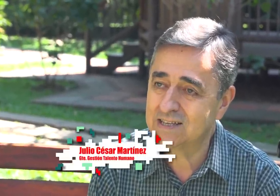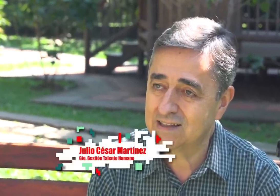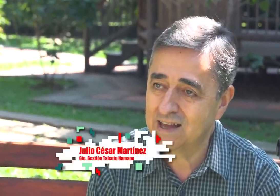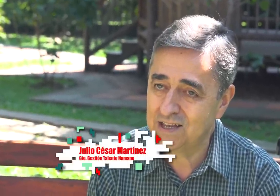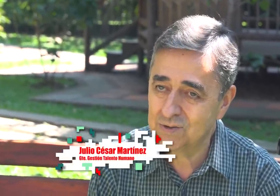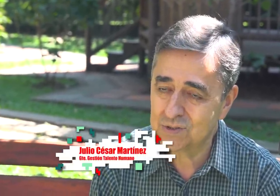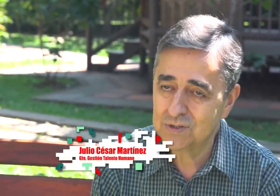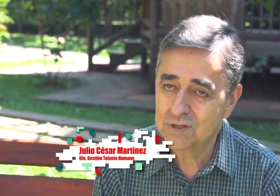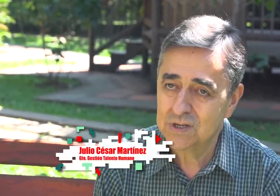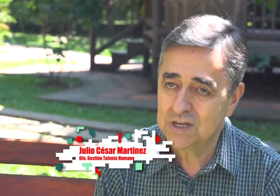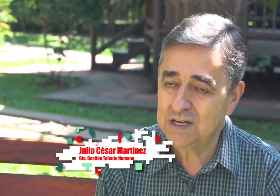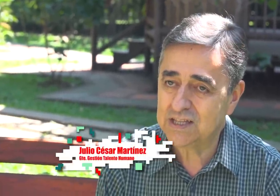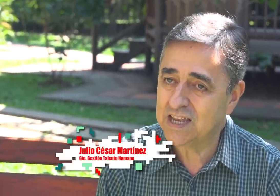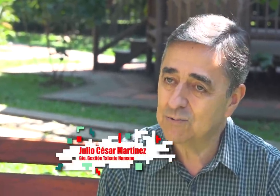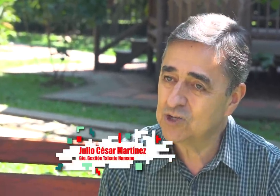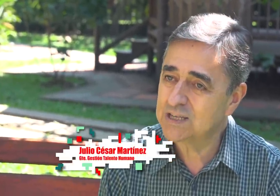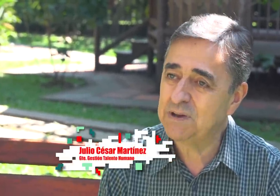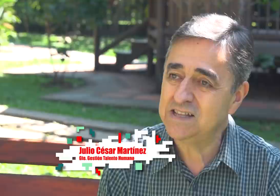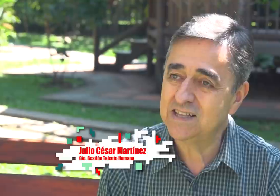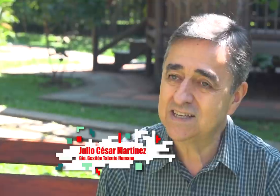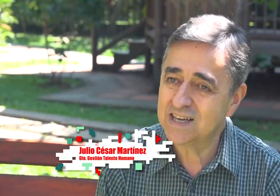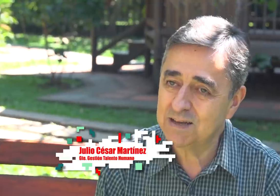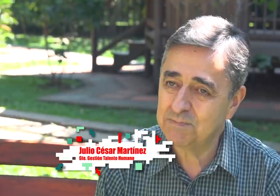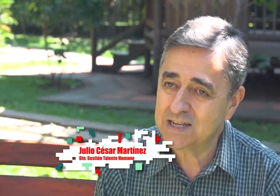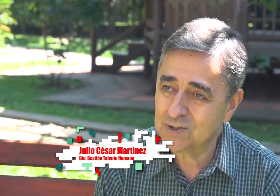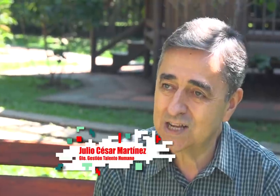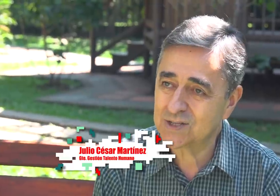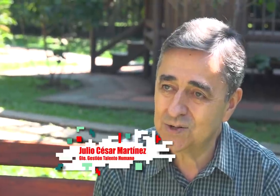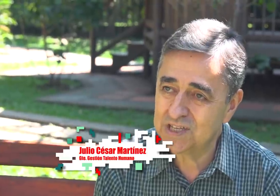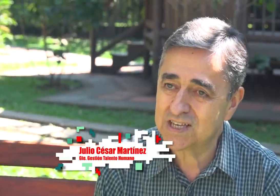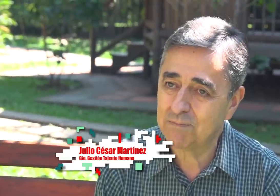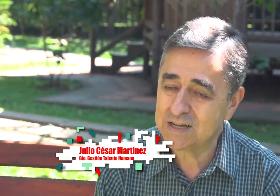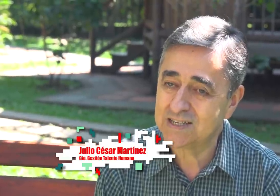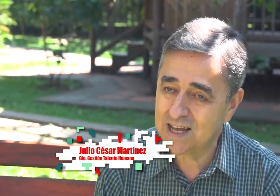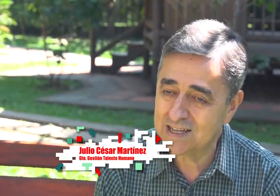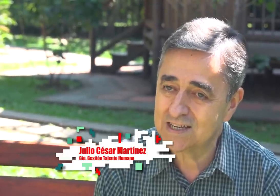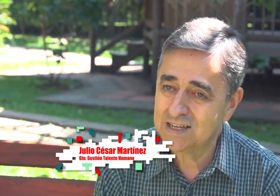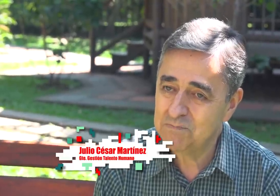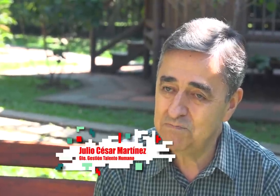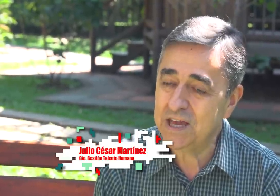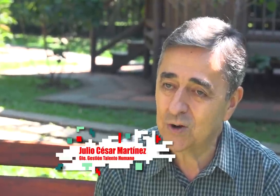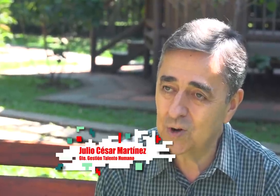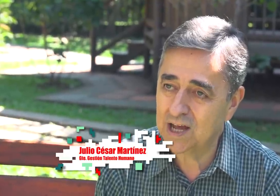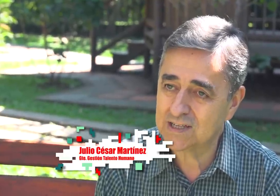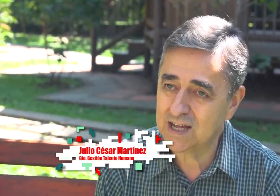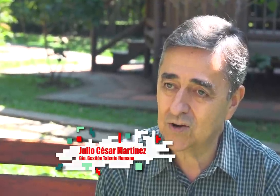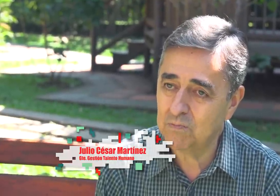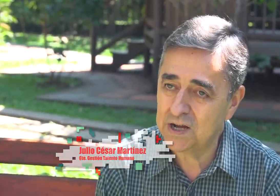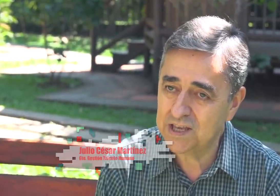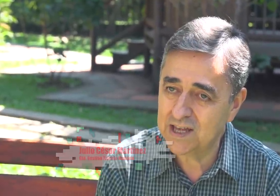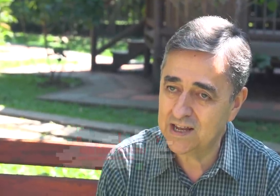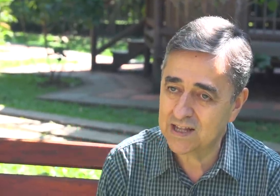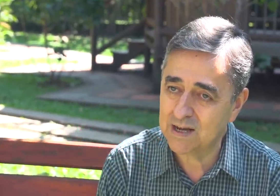7 años, tenemos unas 27 personas con discapacidades vinculadas a la compañía